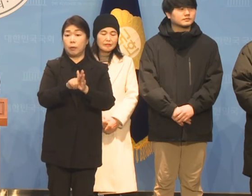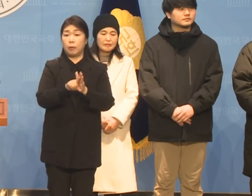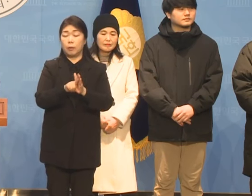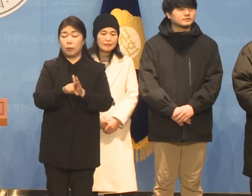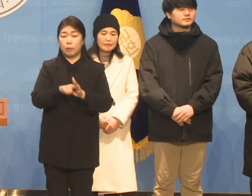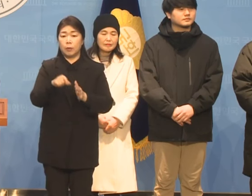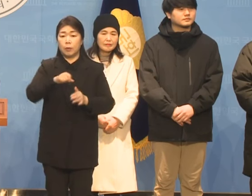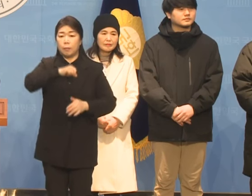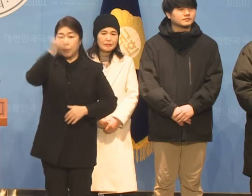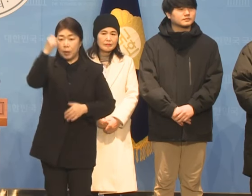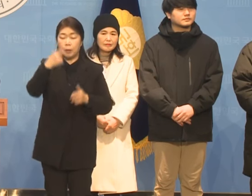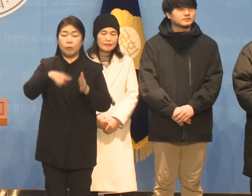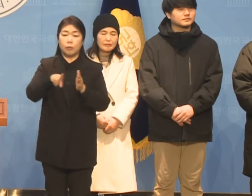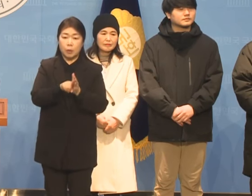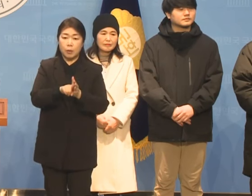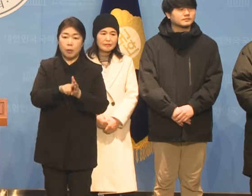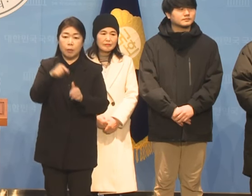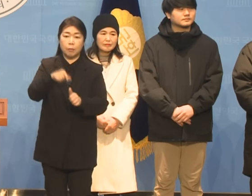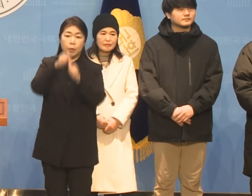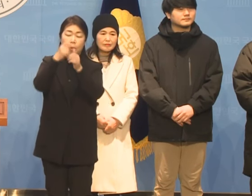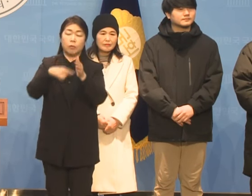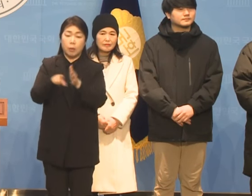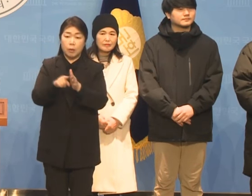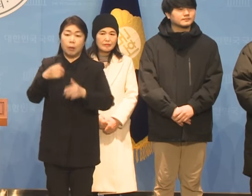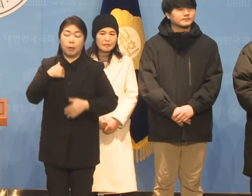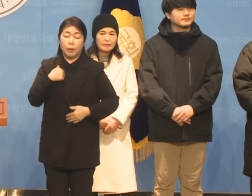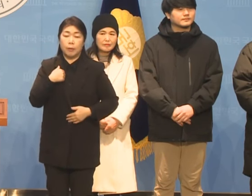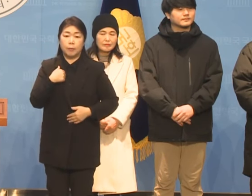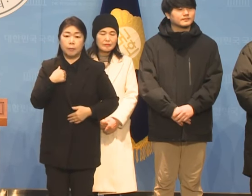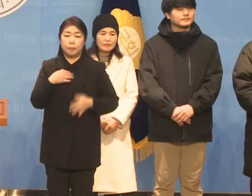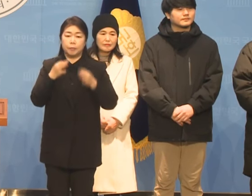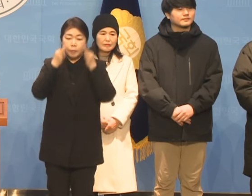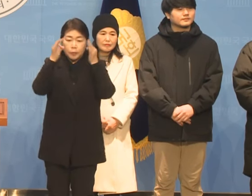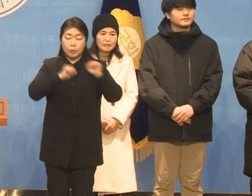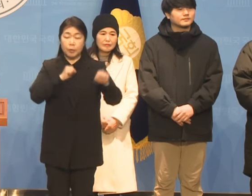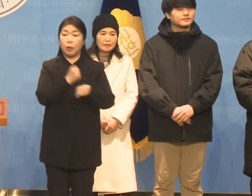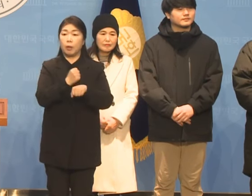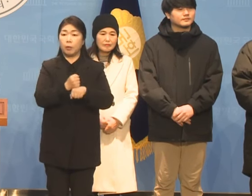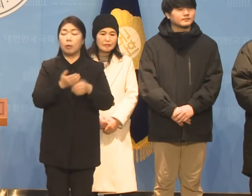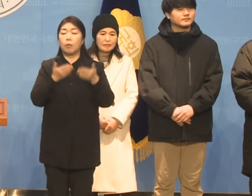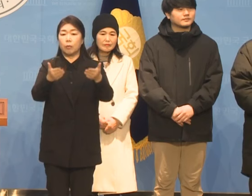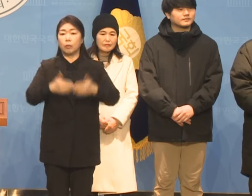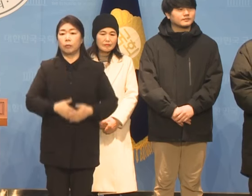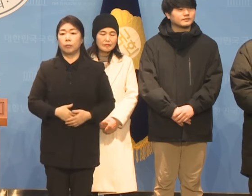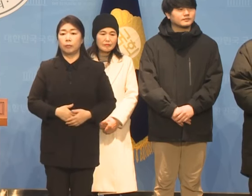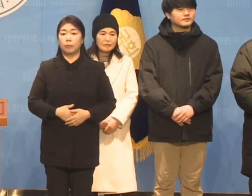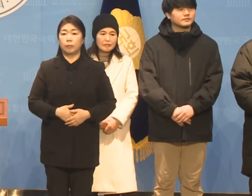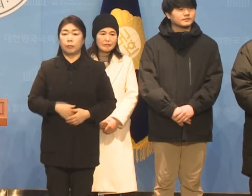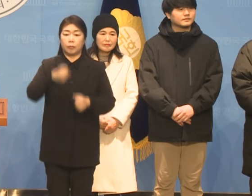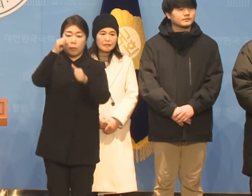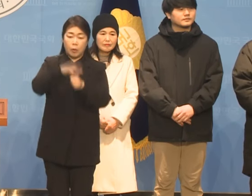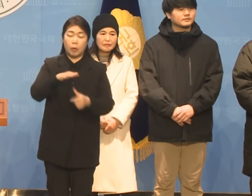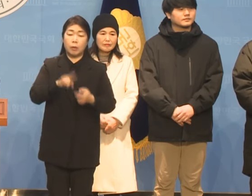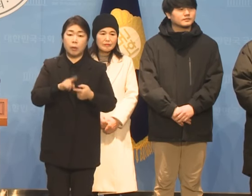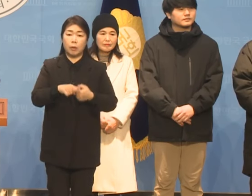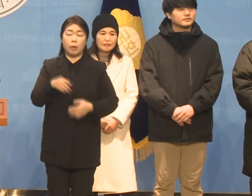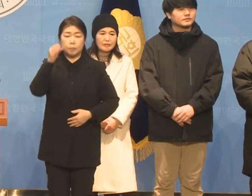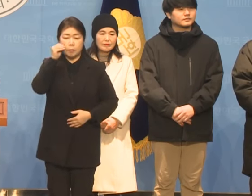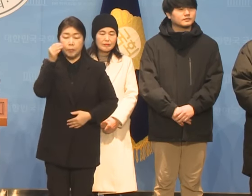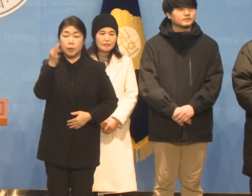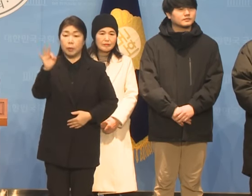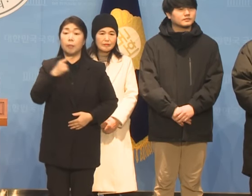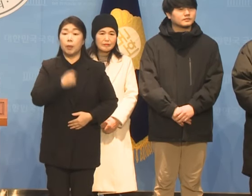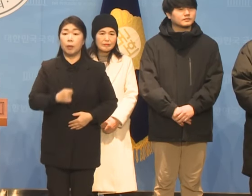되시도록 저도 열심히 하겠다 이렇게 공개적으로 승복 절차를 제가 천명했습니다.